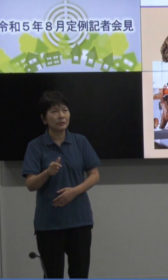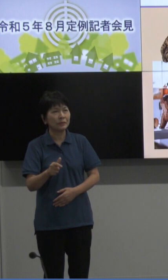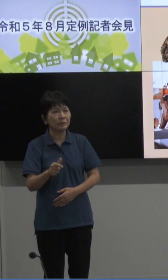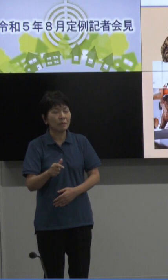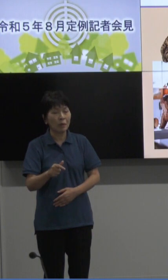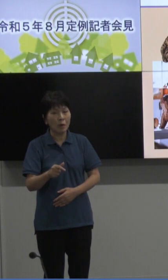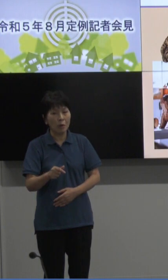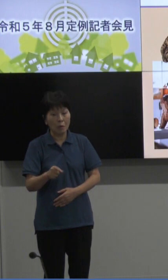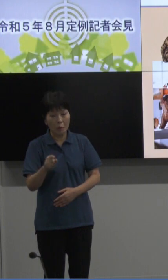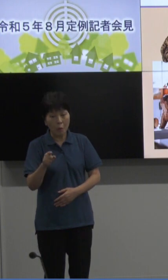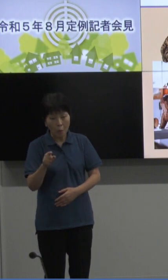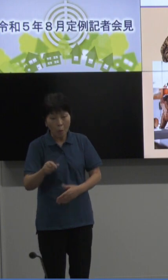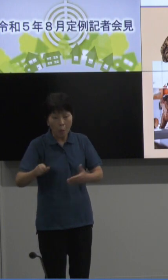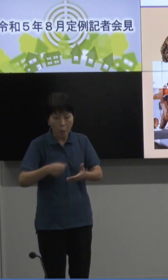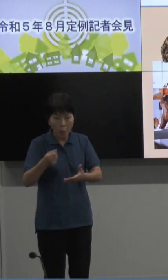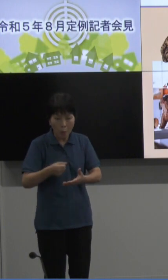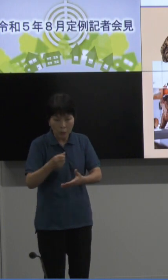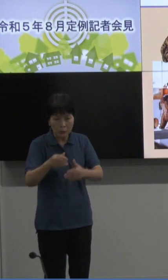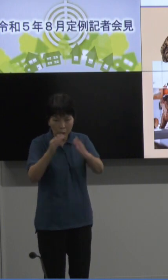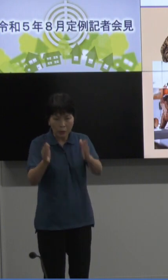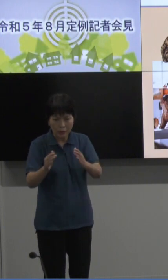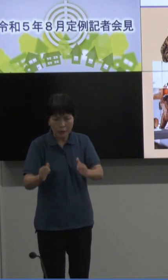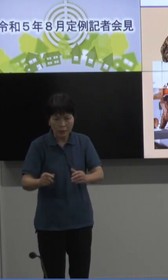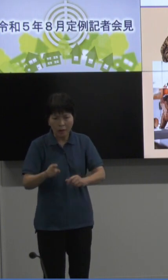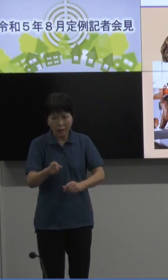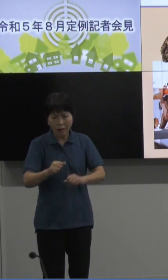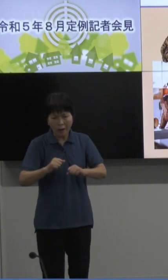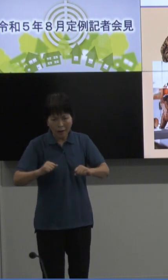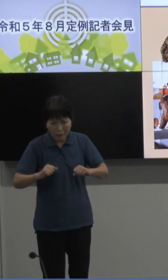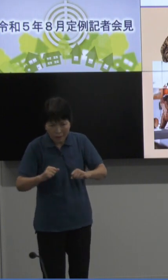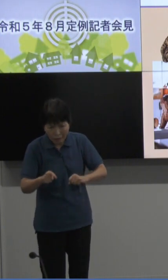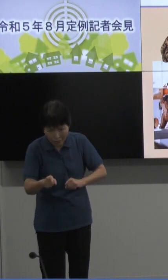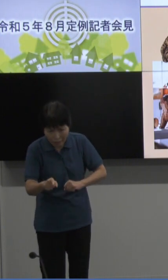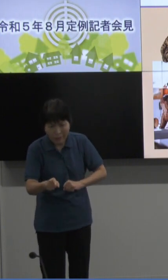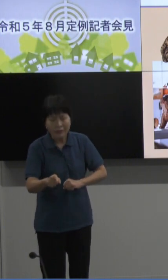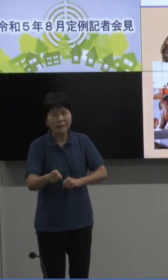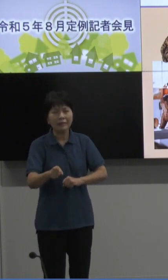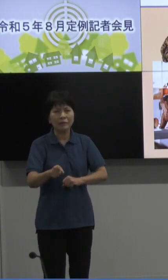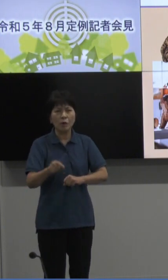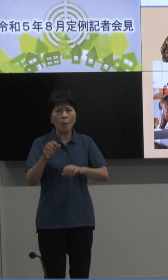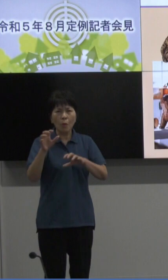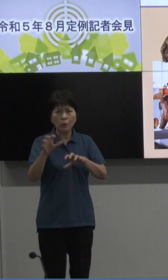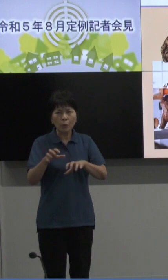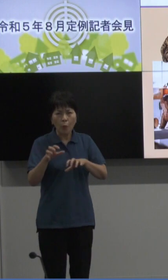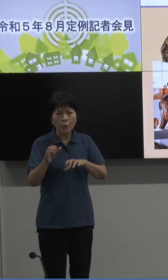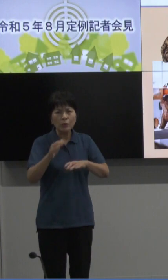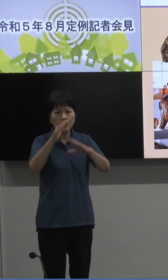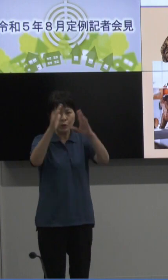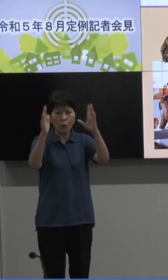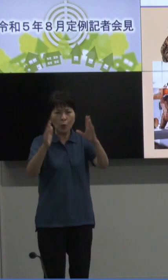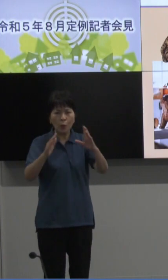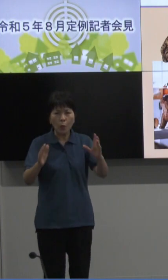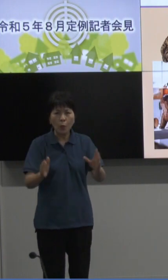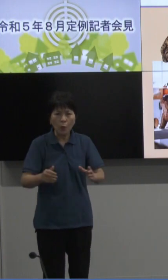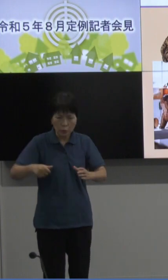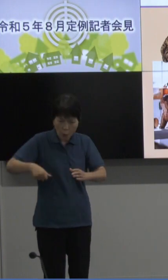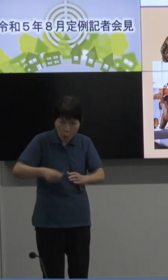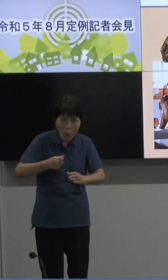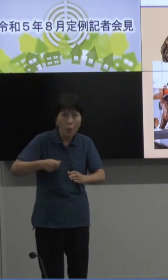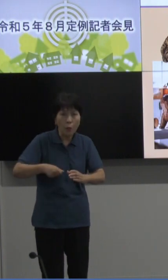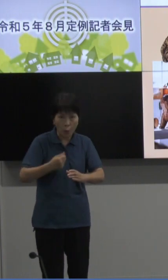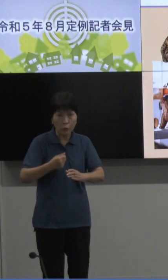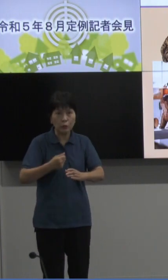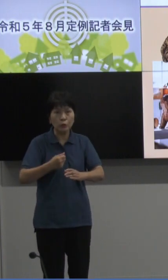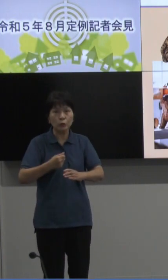生きてるような感覚をするようなですね、動物の、肖像の彫刻っていうんですか、は